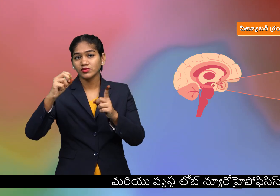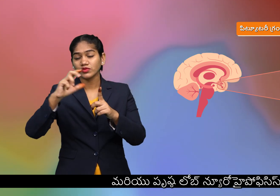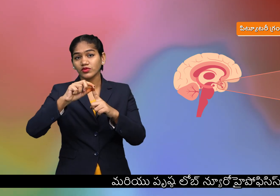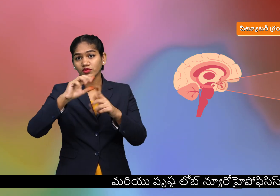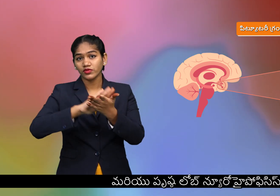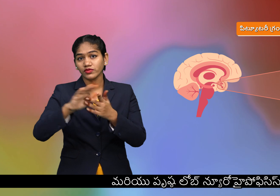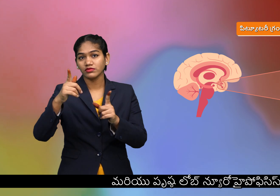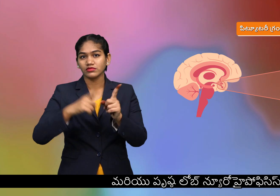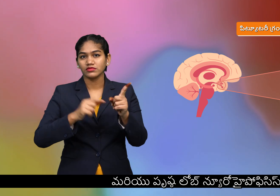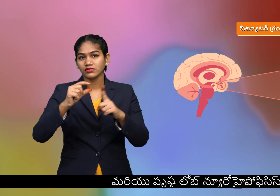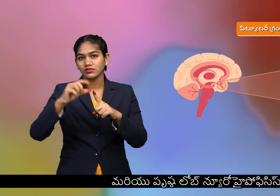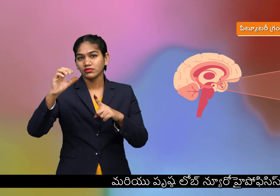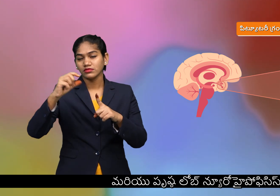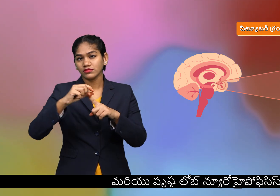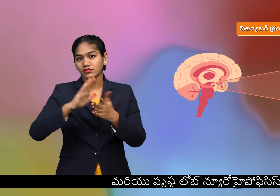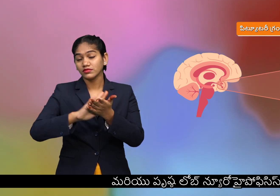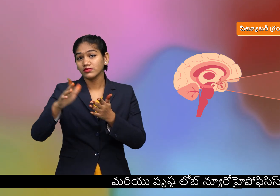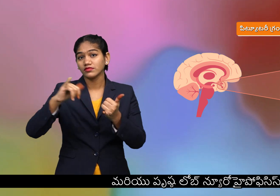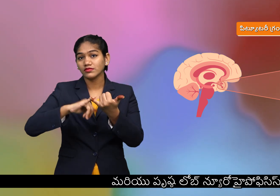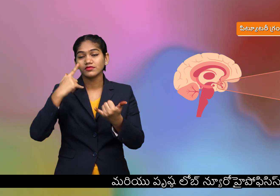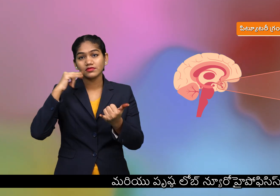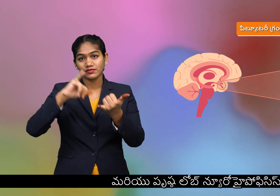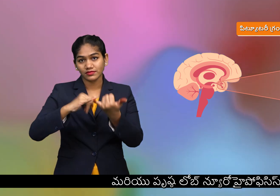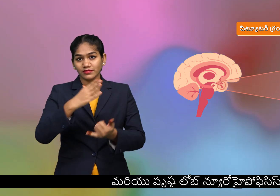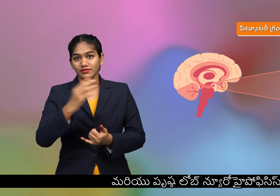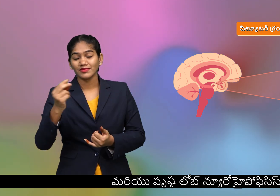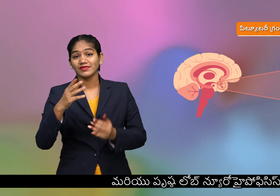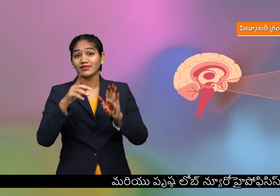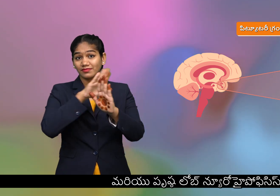మరియు పుష్ఠలోబ్ న్యూరోహైపోఫిసిస్.